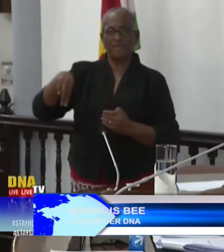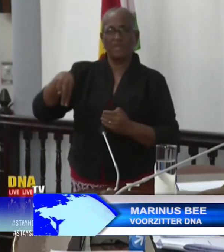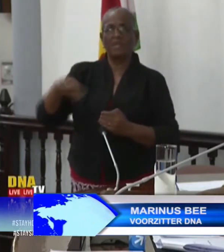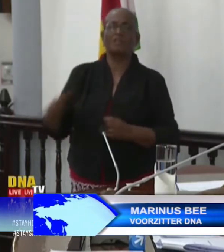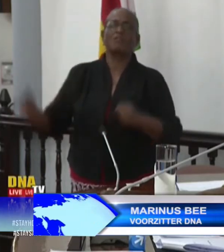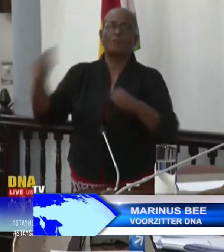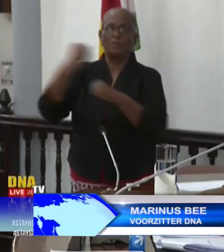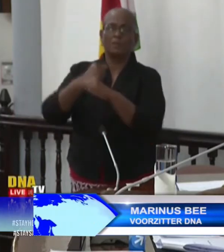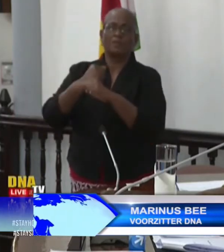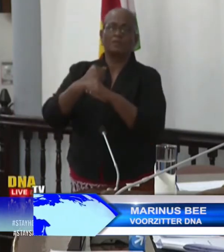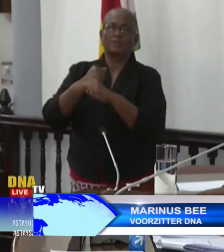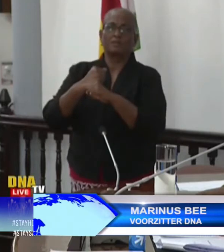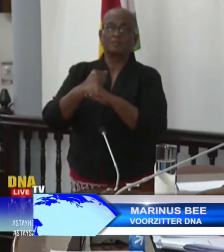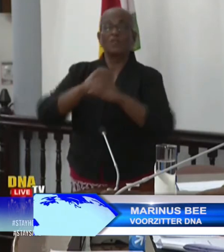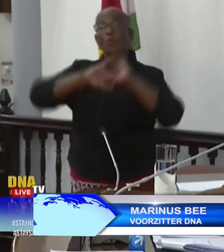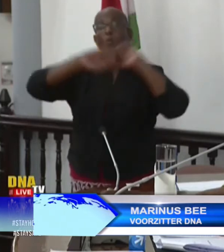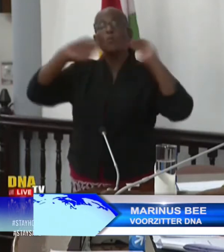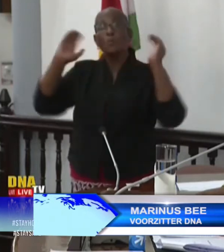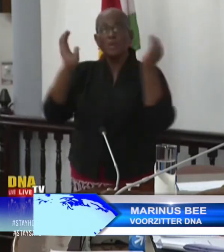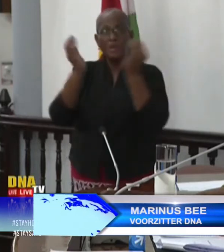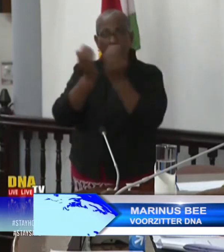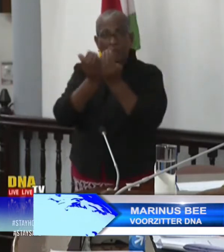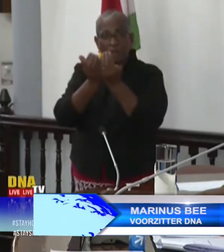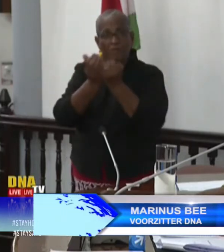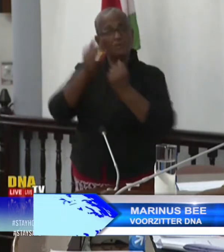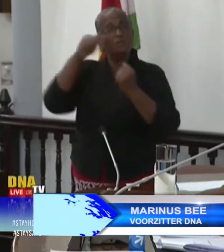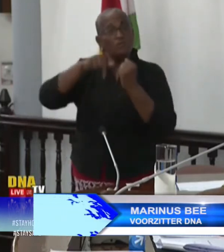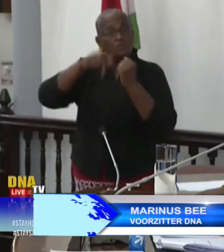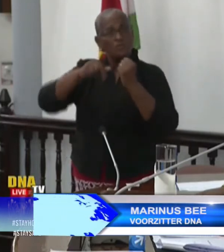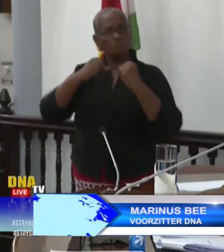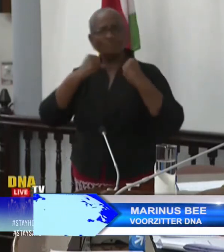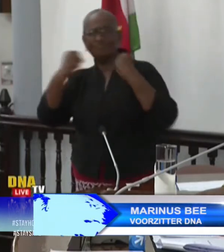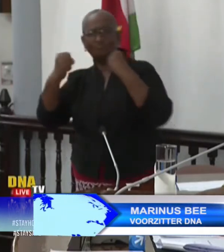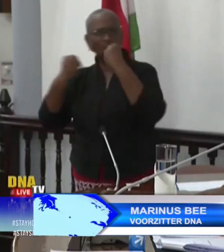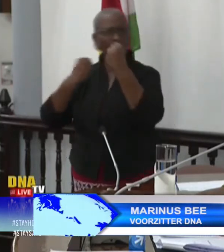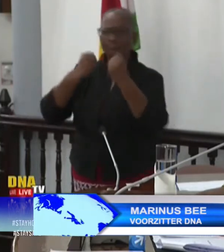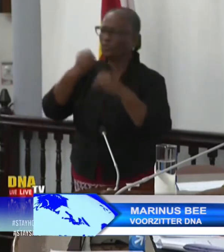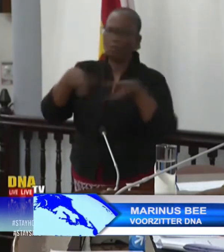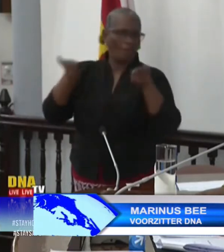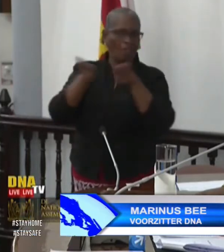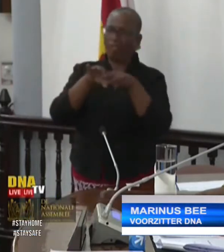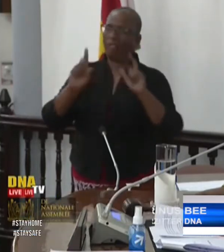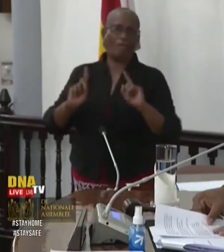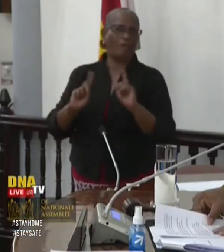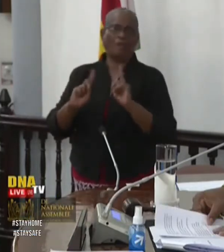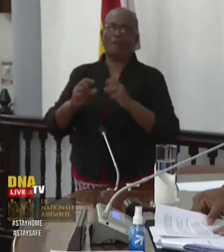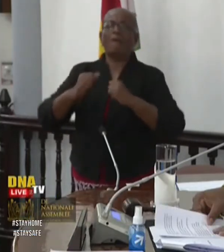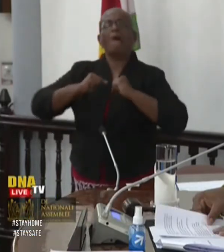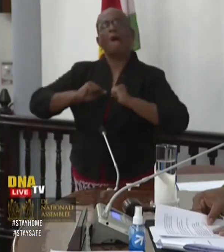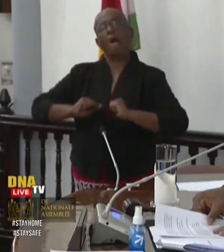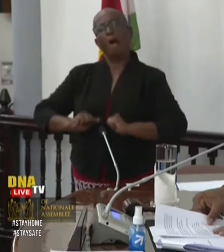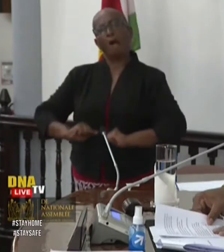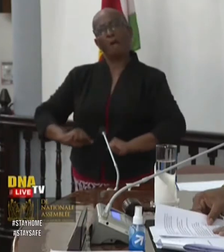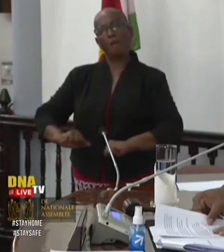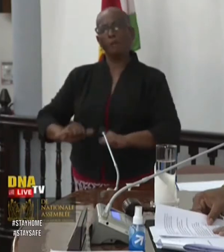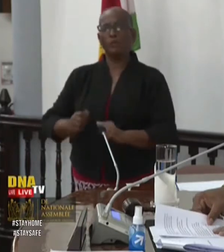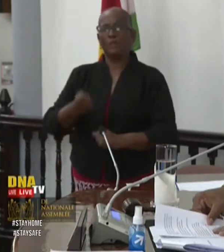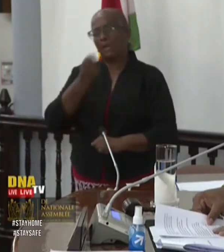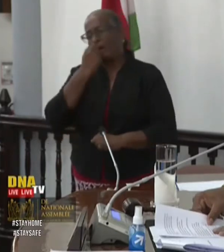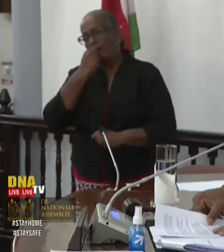werden opgericht. Een wereld die nu wordt geteisterd door ongelijkheid, armoede,